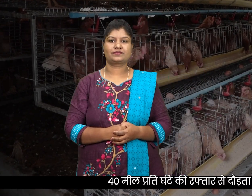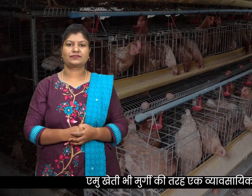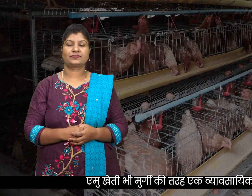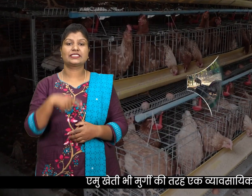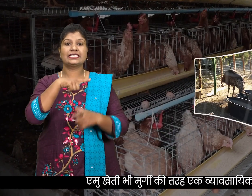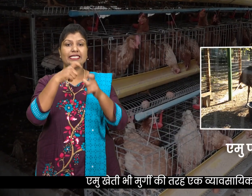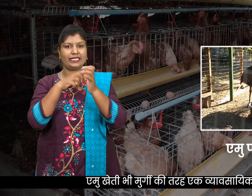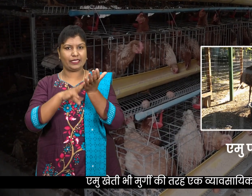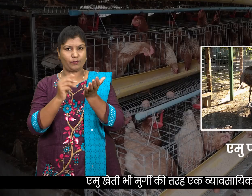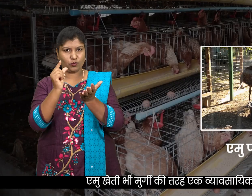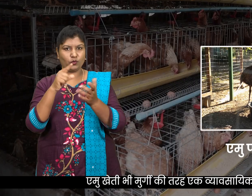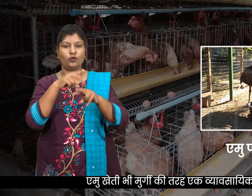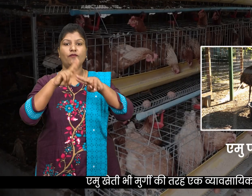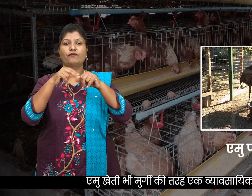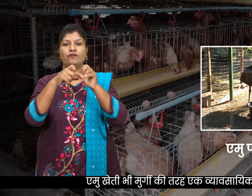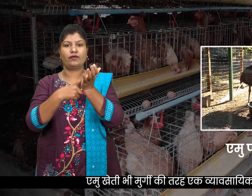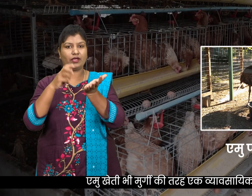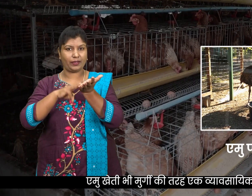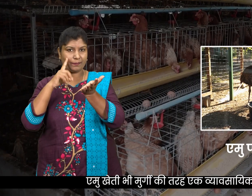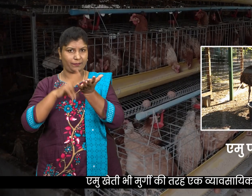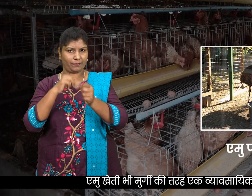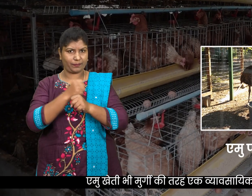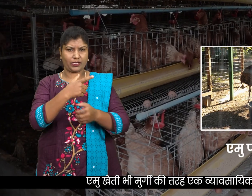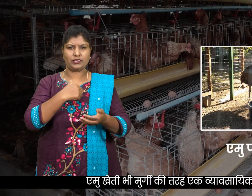एमू खेती भी मुर्गी की तरह एक व्यावसायिक प्रथा है।